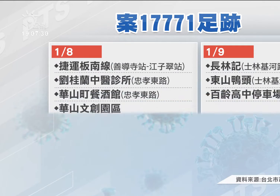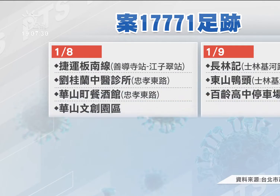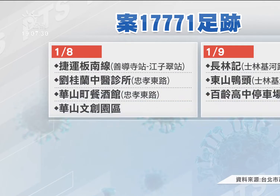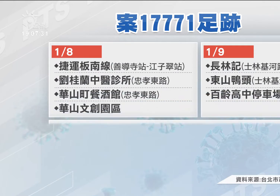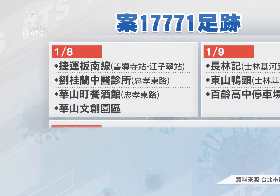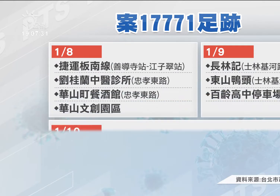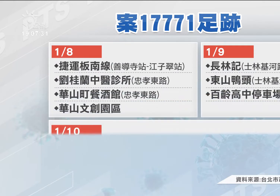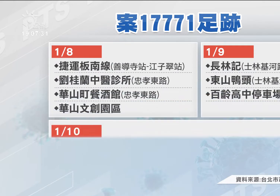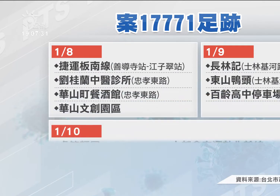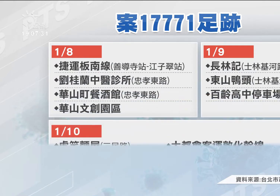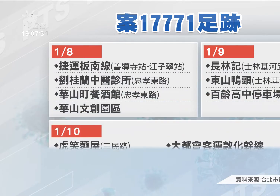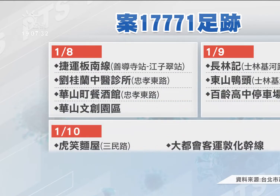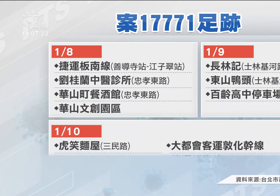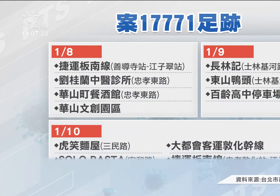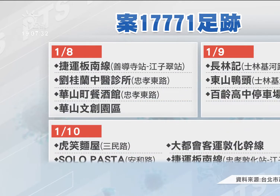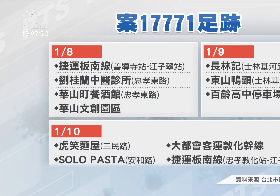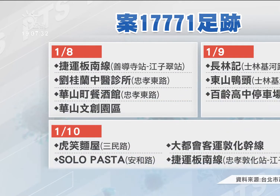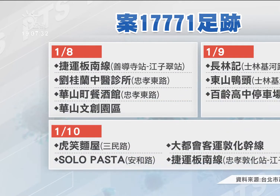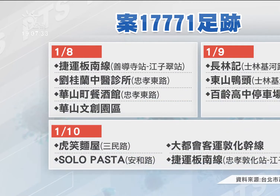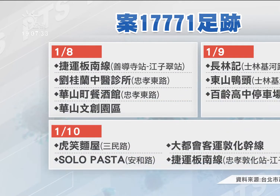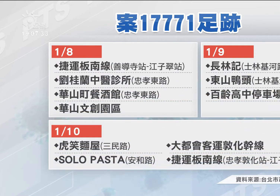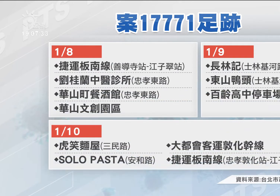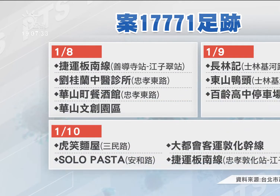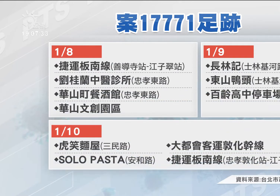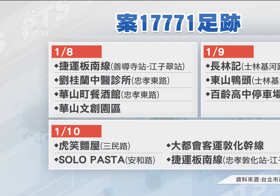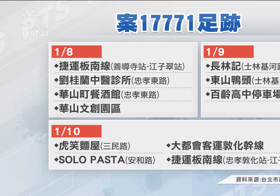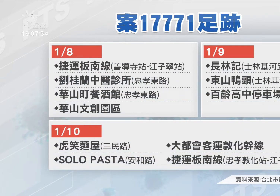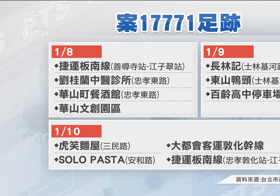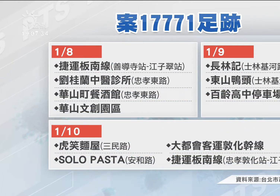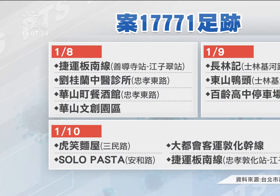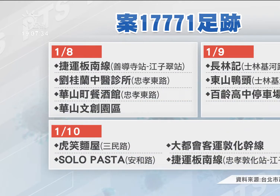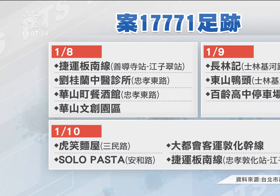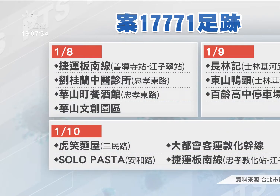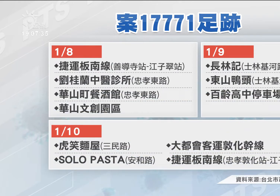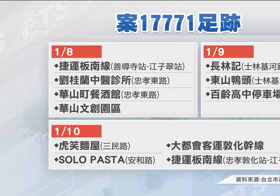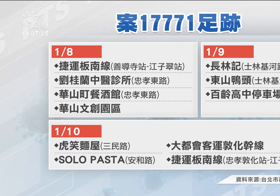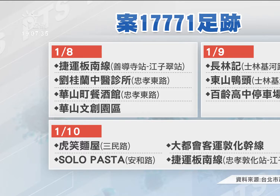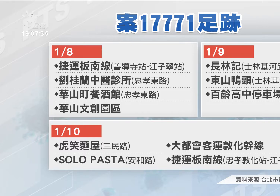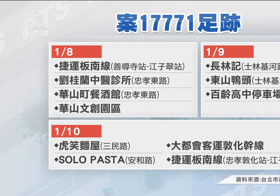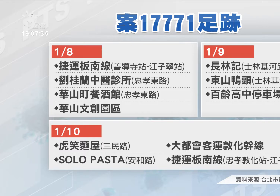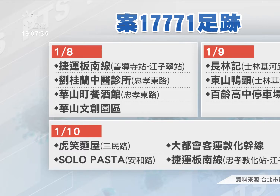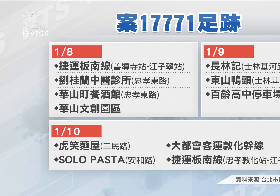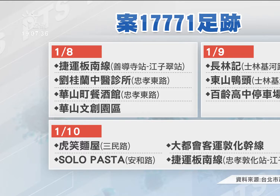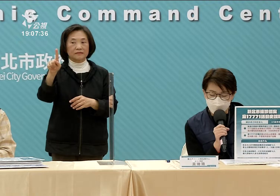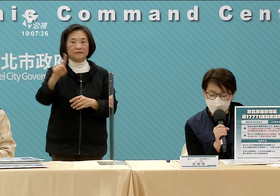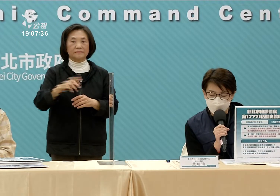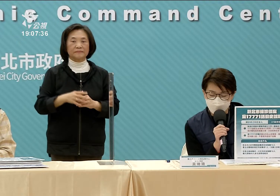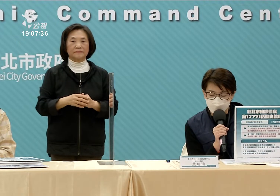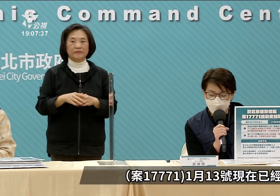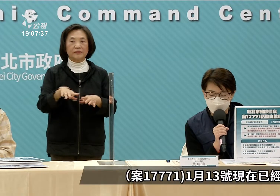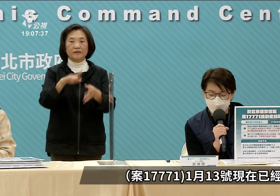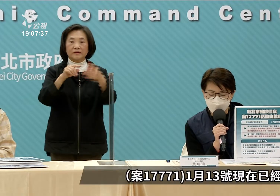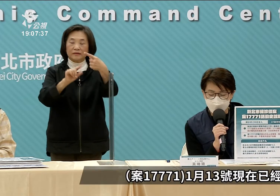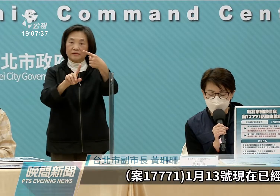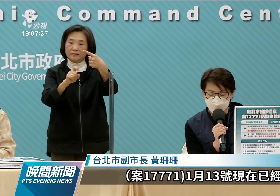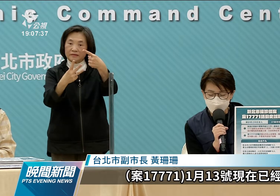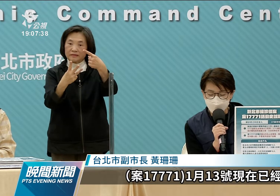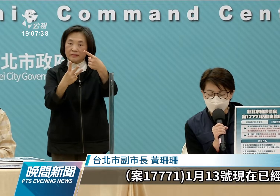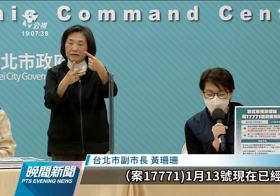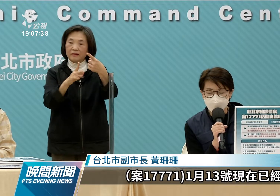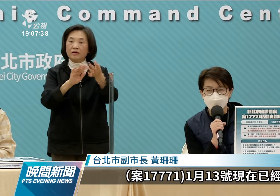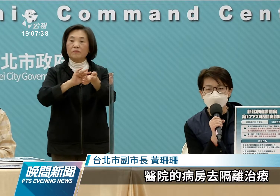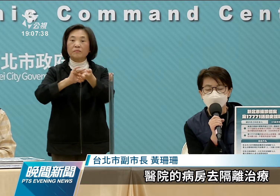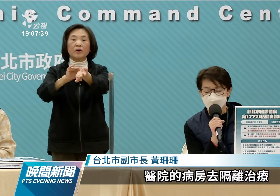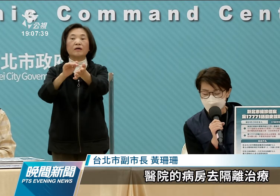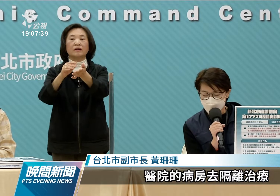曾搭乘板南线，足迹到过忠孝东路、华山文创园区、士林，还有安和路等等。 1月13号现在已经到医